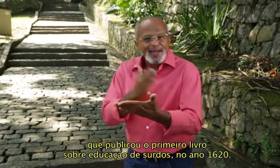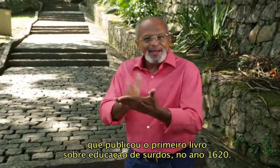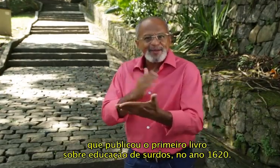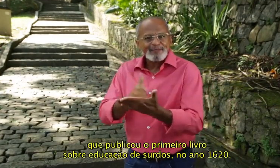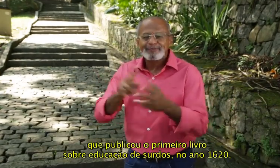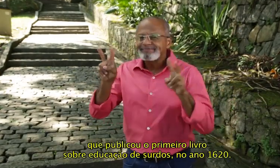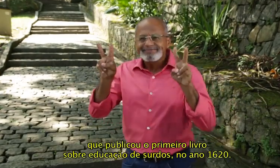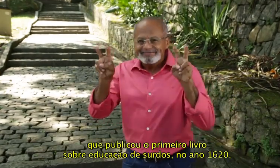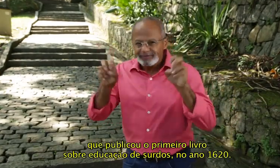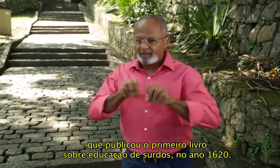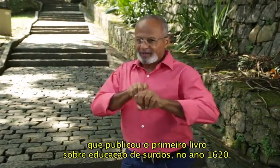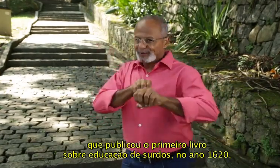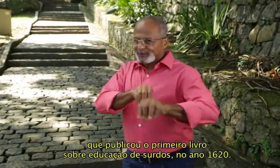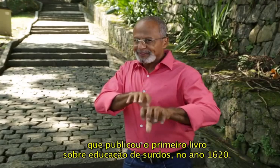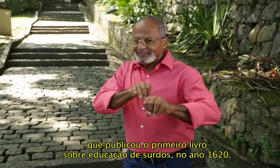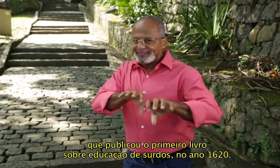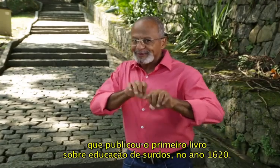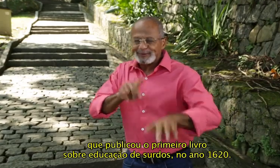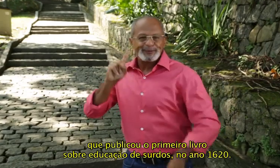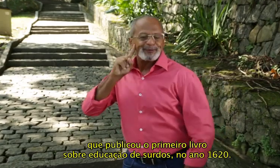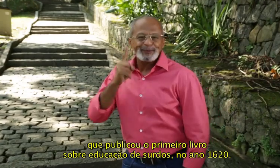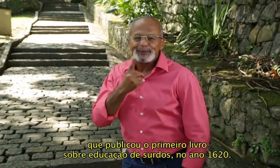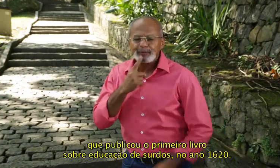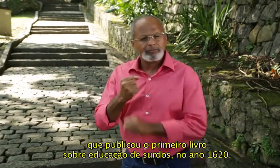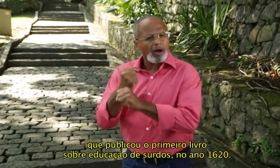livro sobre educação de surdos, no ano